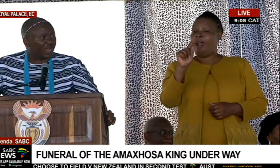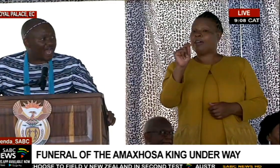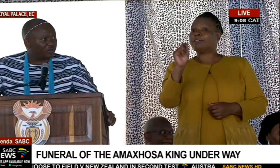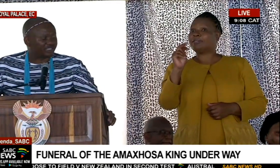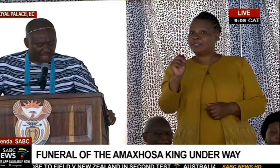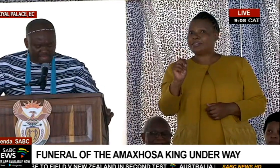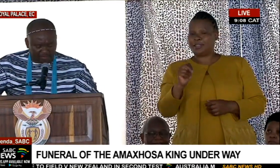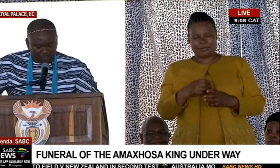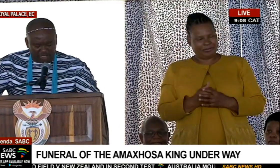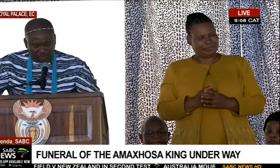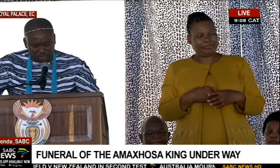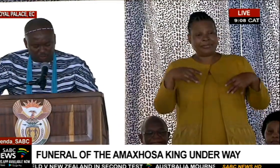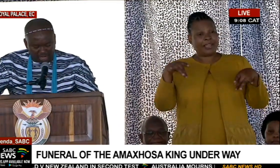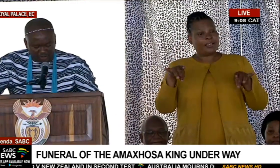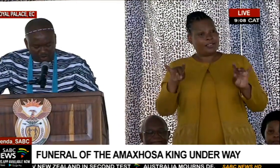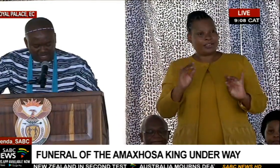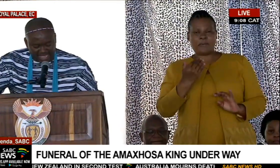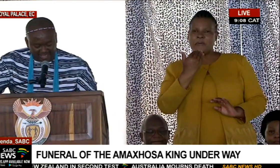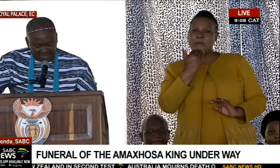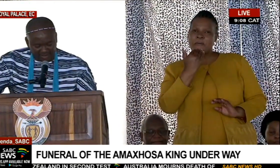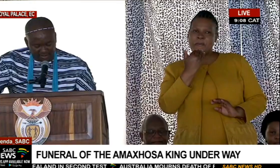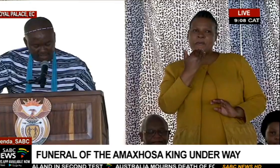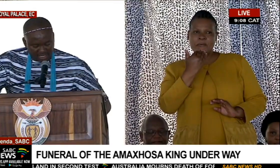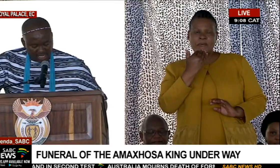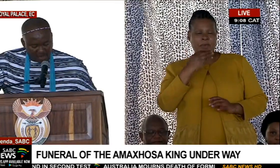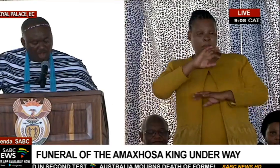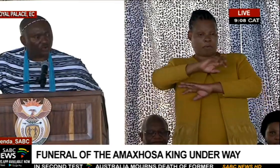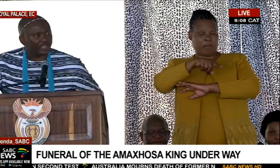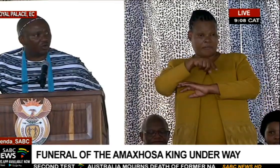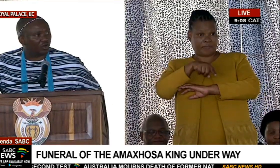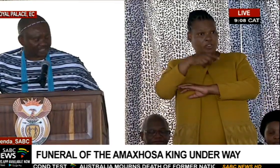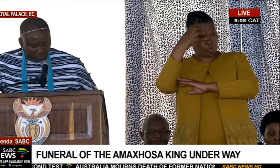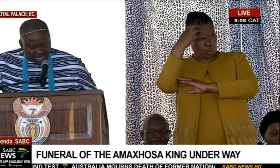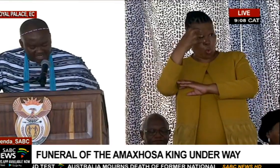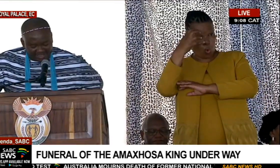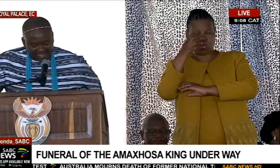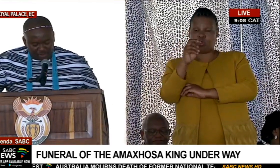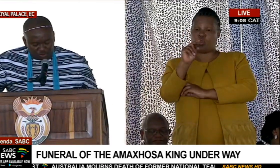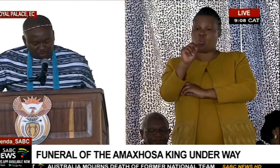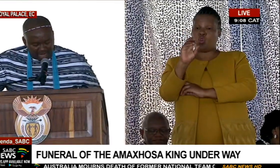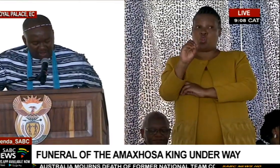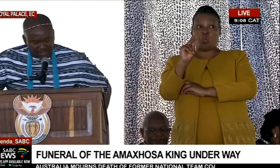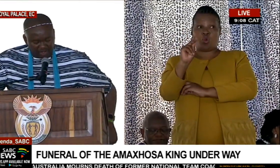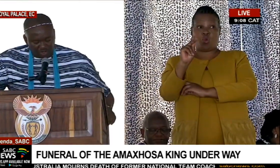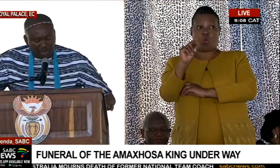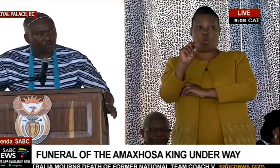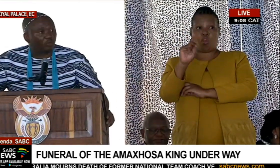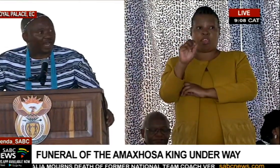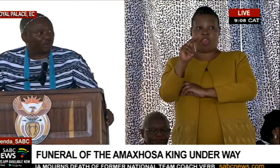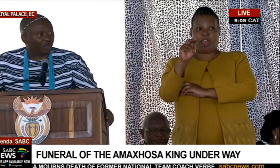sino chairman wehouse apha ephondweni unkosi umwelo nonkonyana kwakunye nonkosi umkhanyiseli